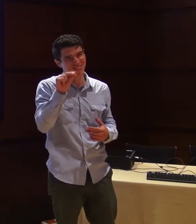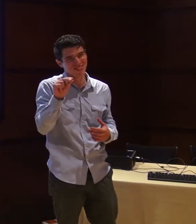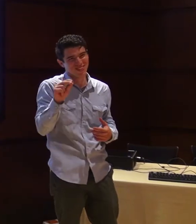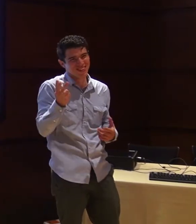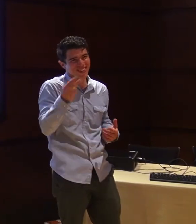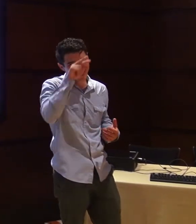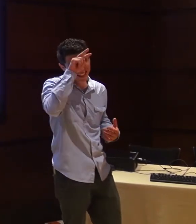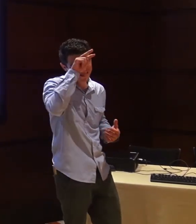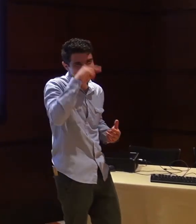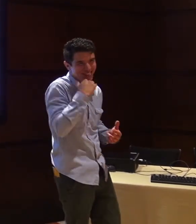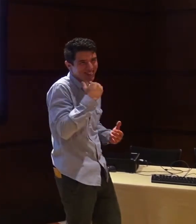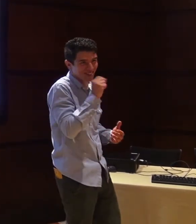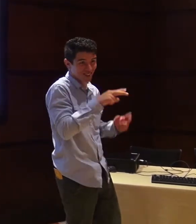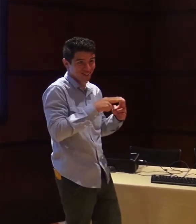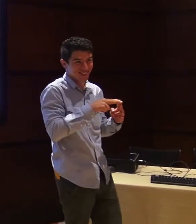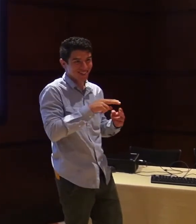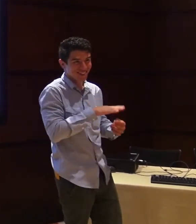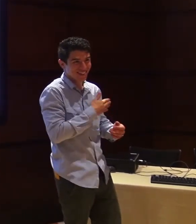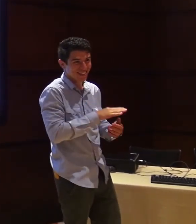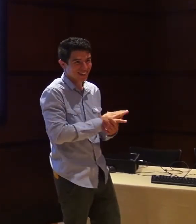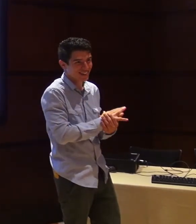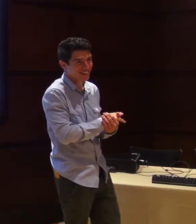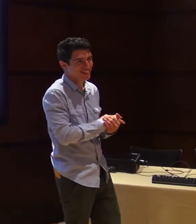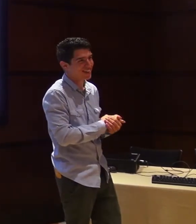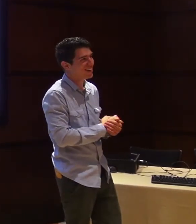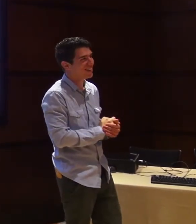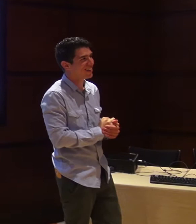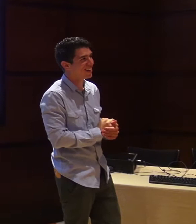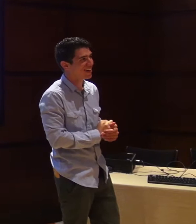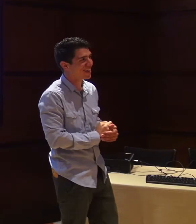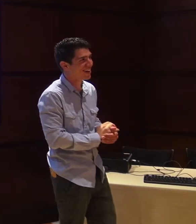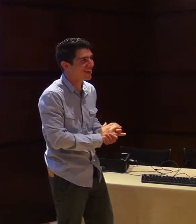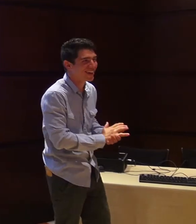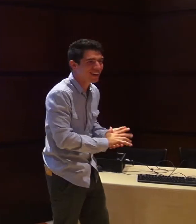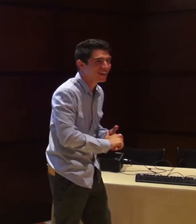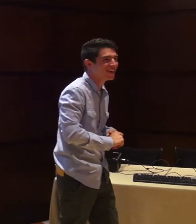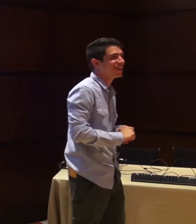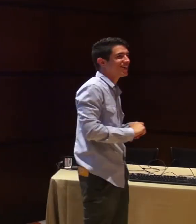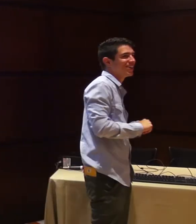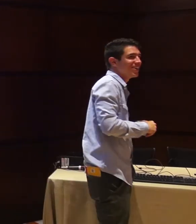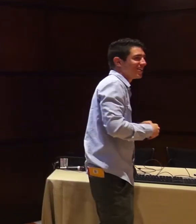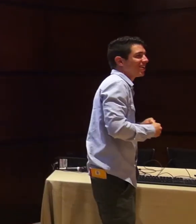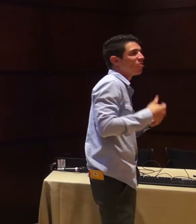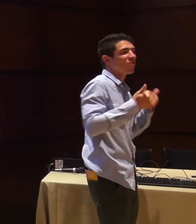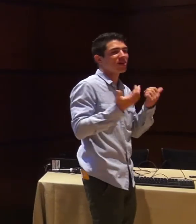Lina. Ah, no sé, de pronto si en el Perú ha alcanzado a llegar este tipo de música.